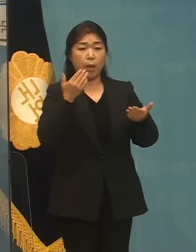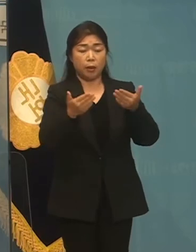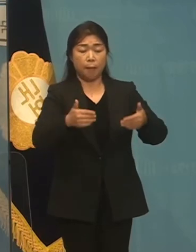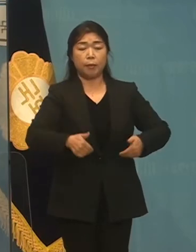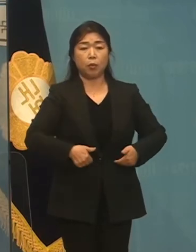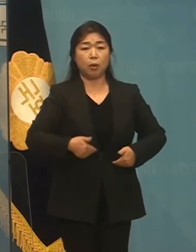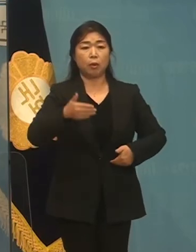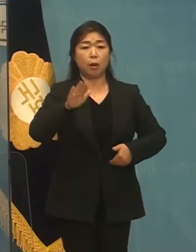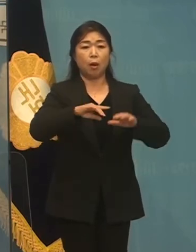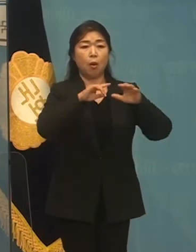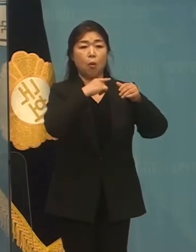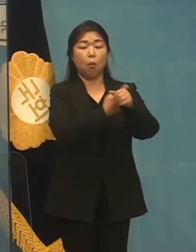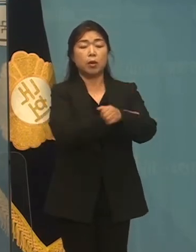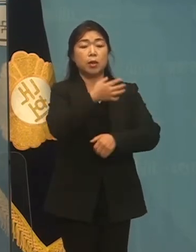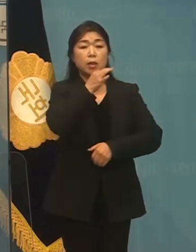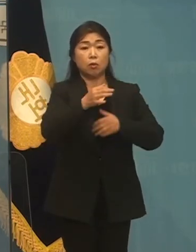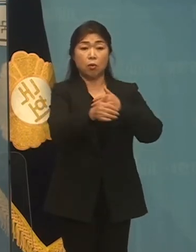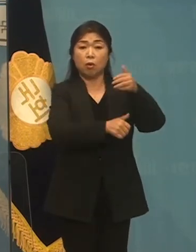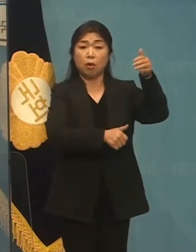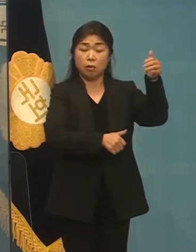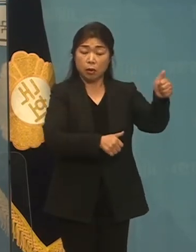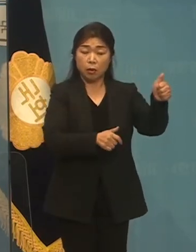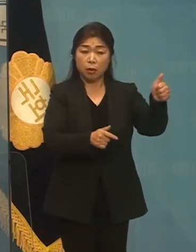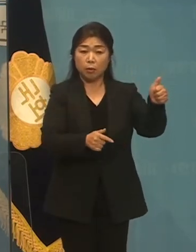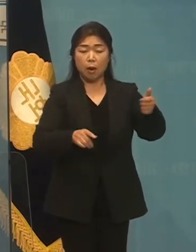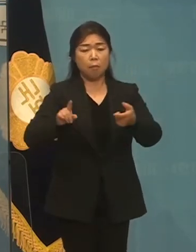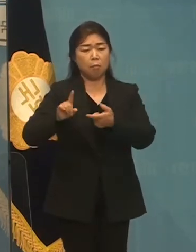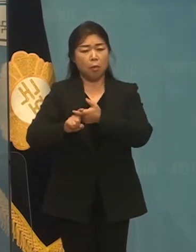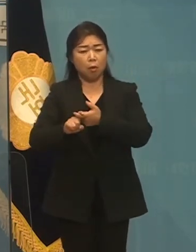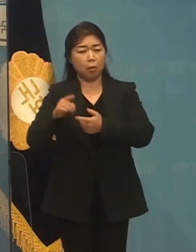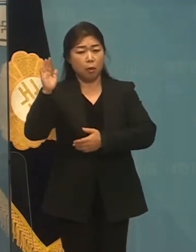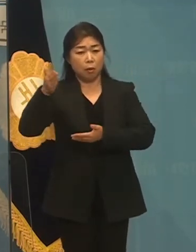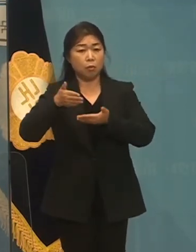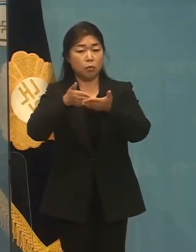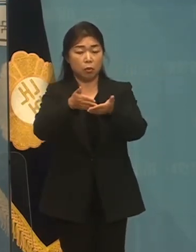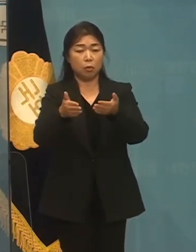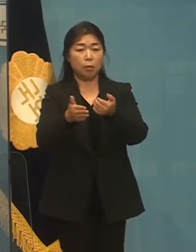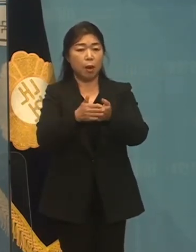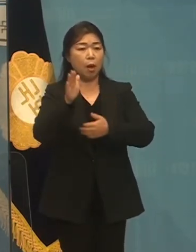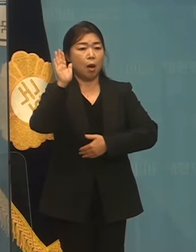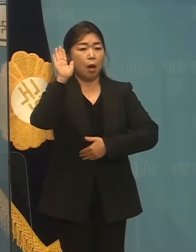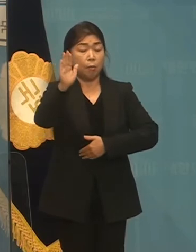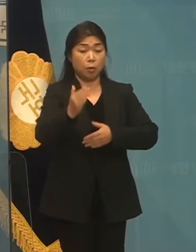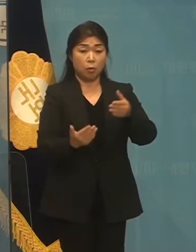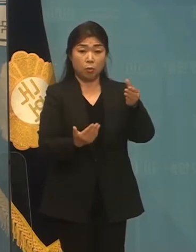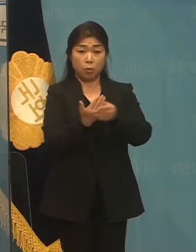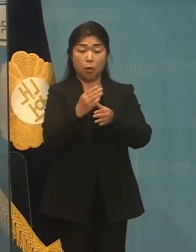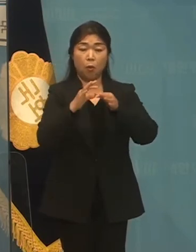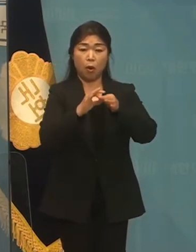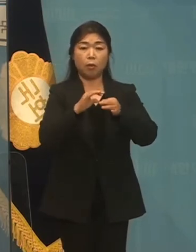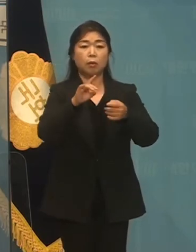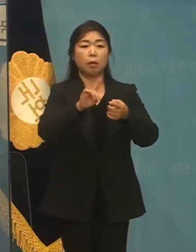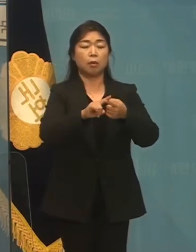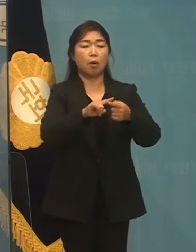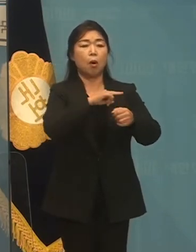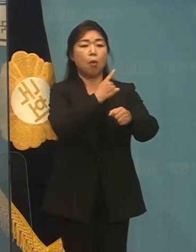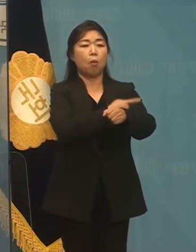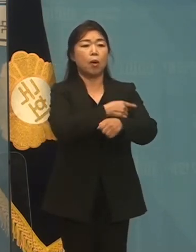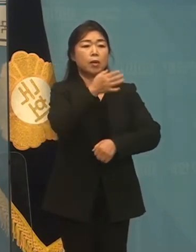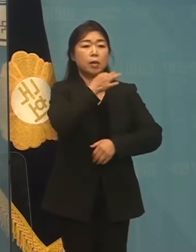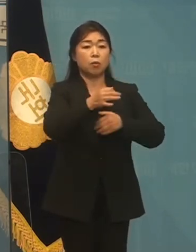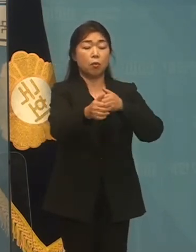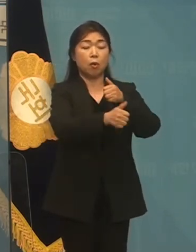판단해야 할 권익위의 수장이 이미 편향된 발언을 한 이상 추후 해당 사건에 대한 권익위의